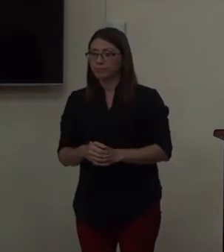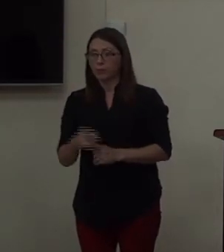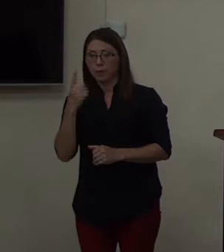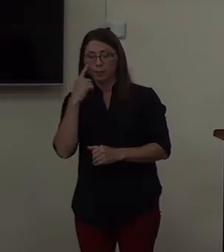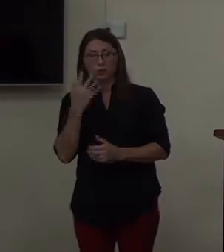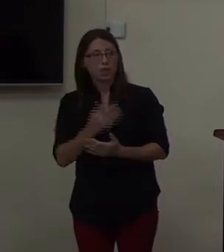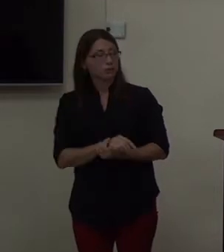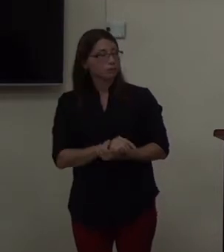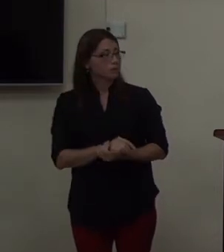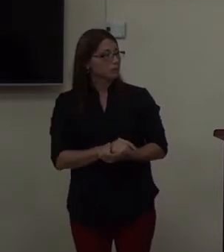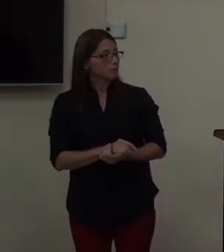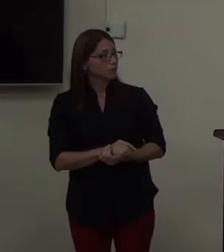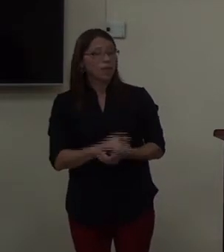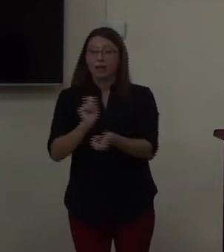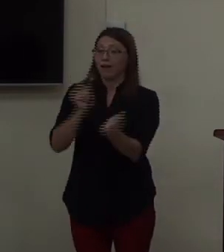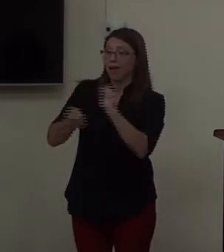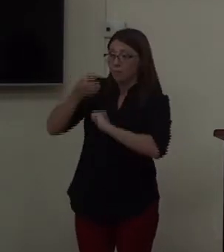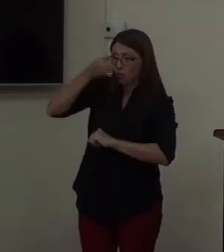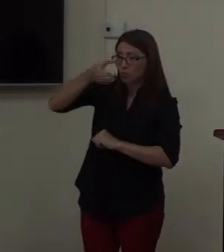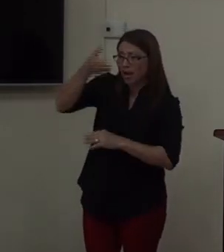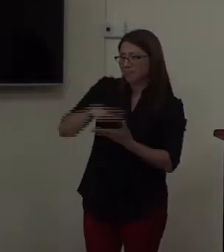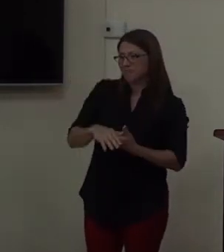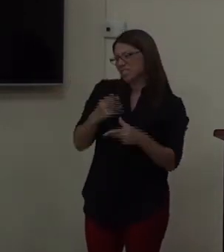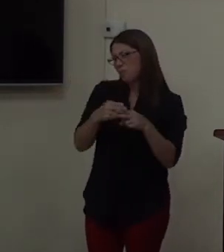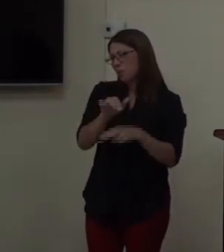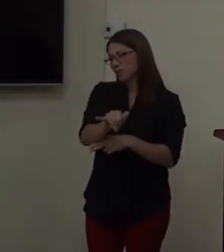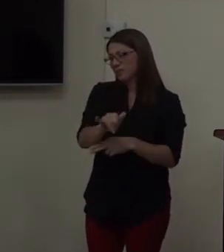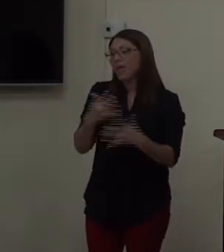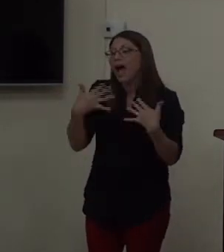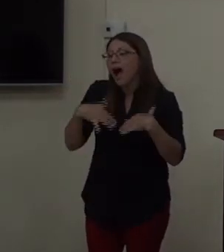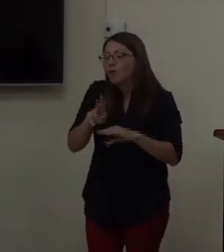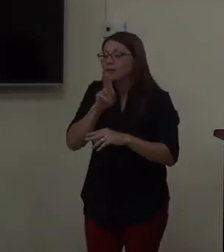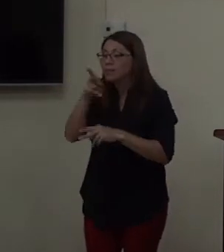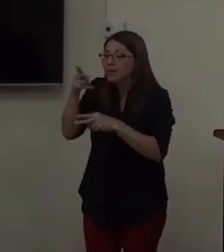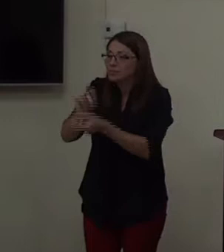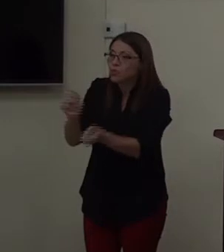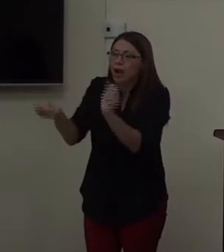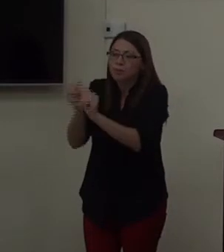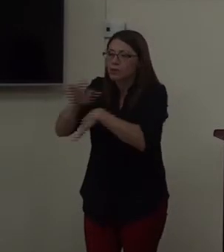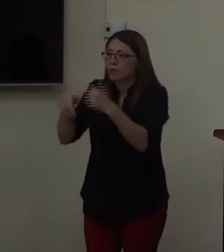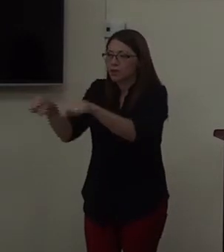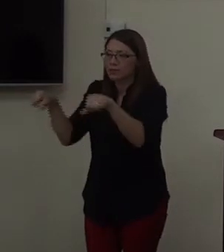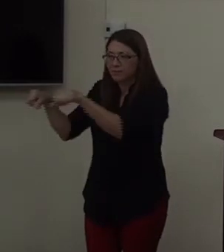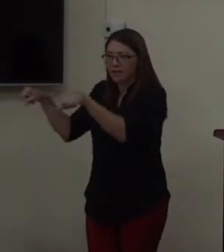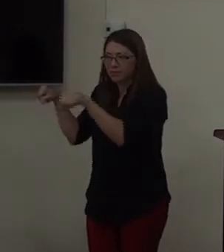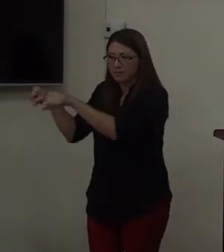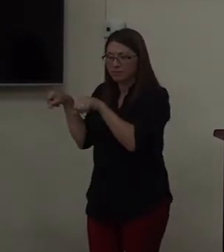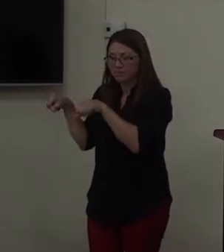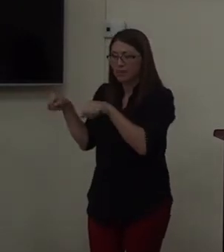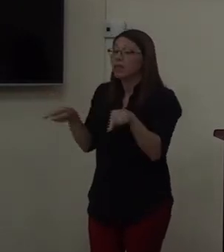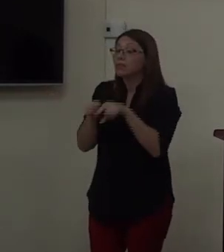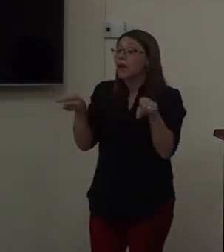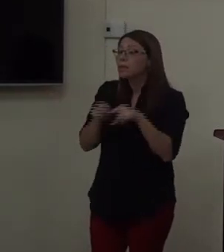esto. Cambio cultural, llamémoslo, aunque es un cambio en todas las esferas, vamos a encontrarnos